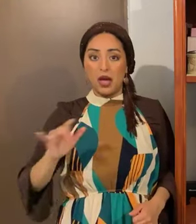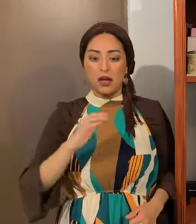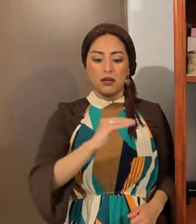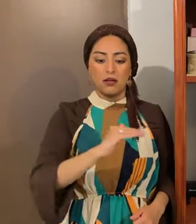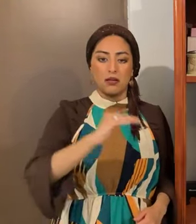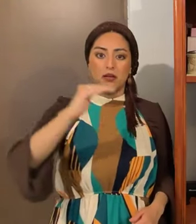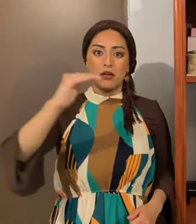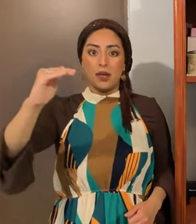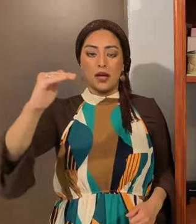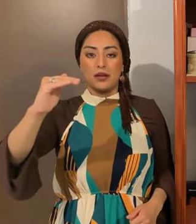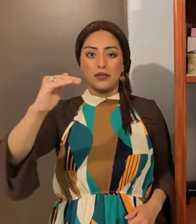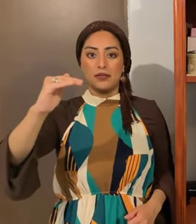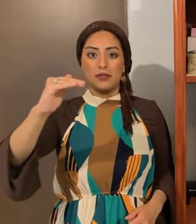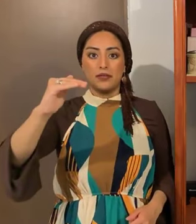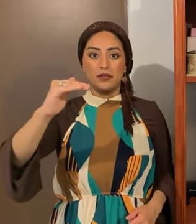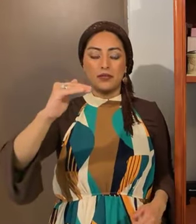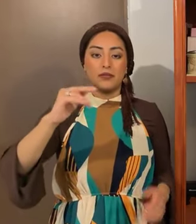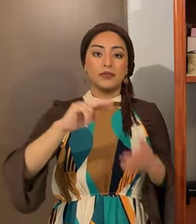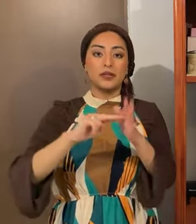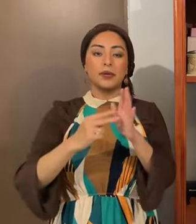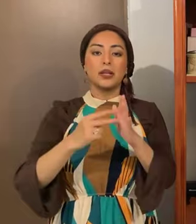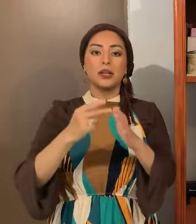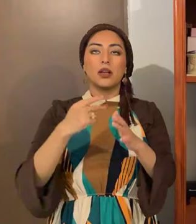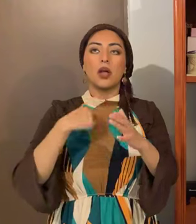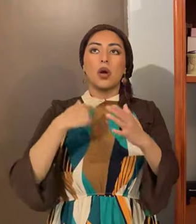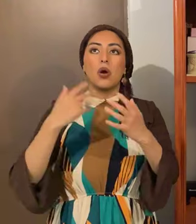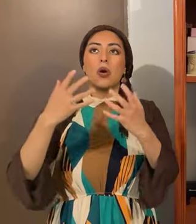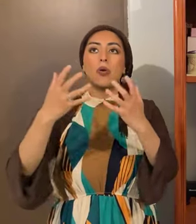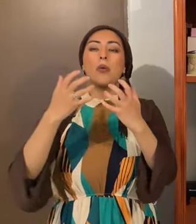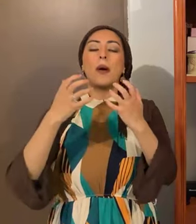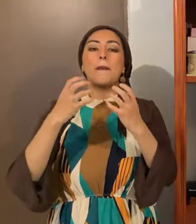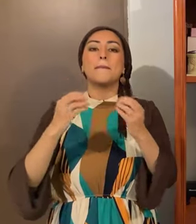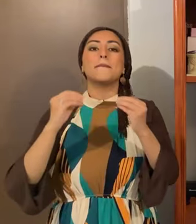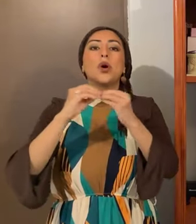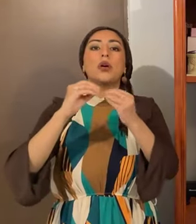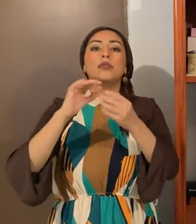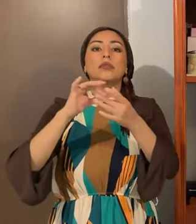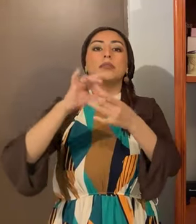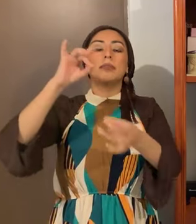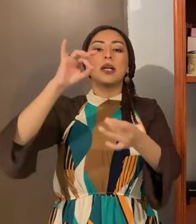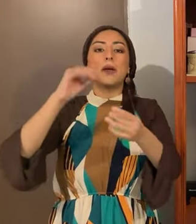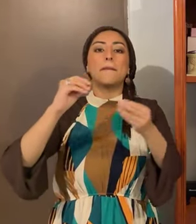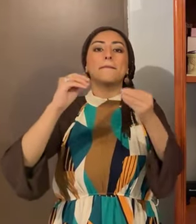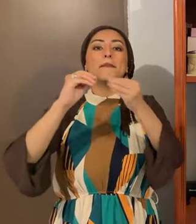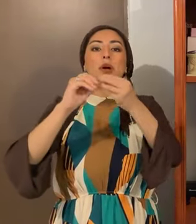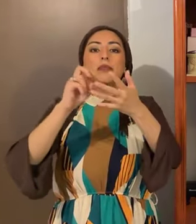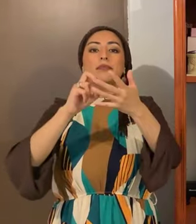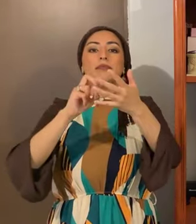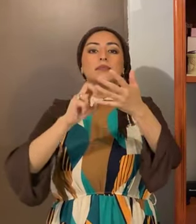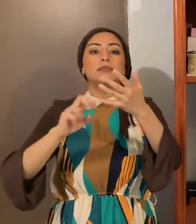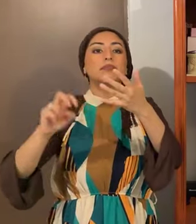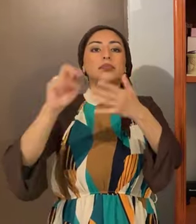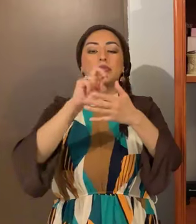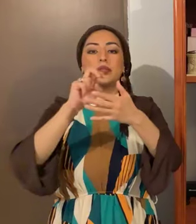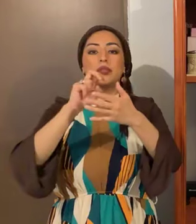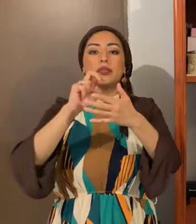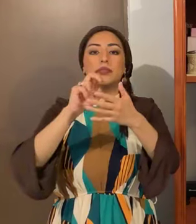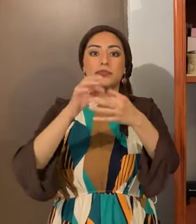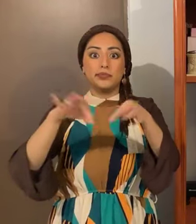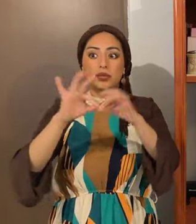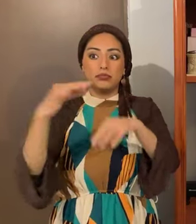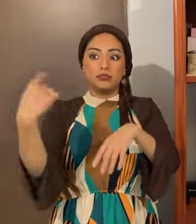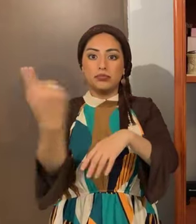letra. Elevación, aspiración, espiritualidad. Eso es lo que debemos de